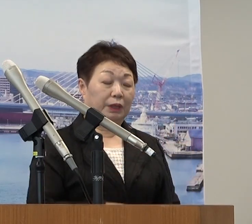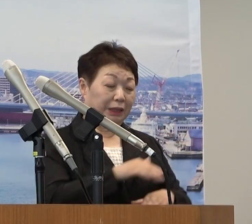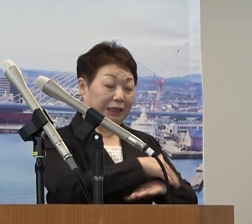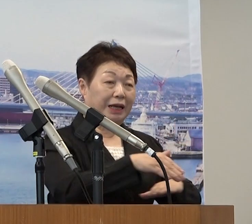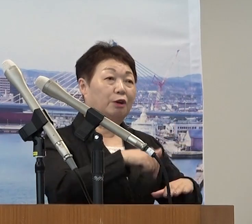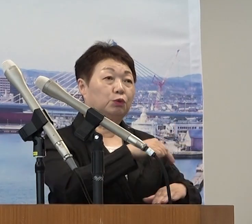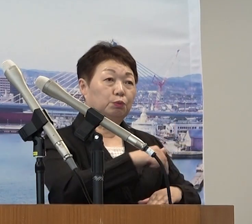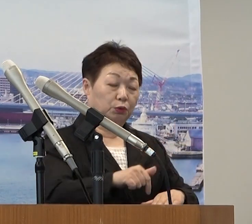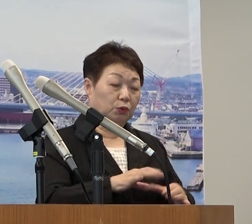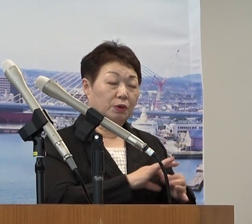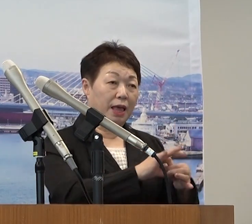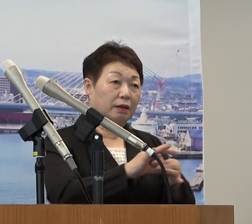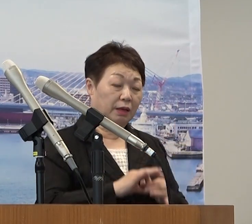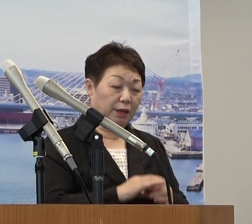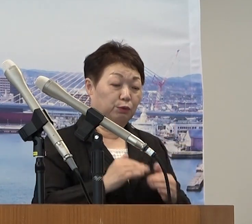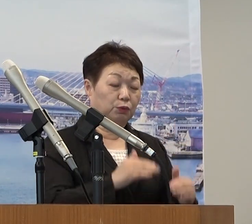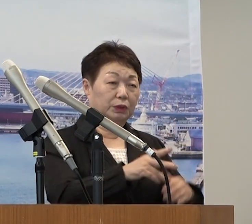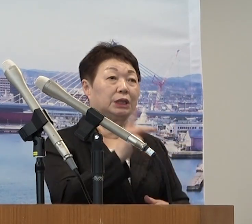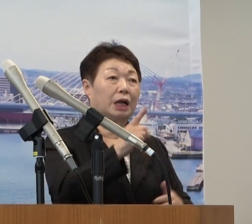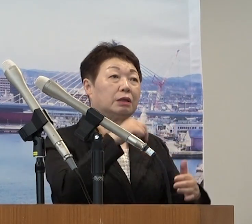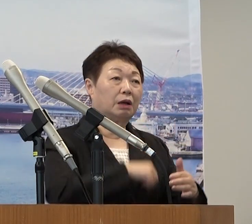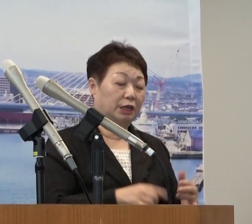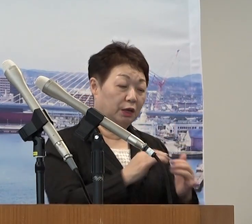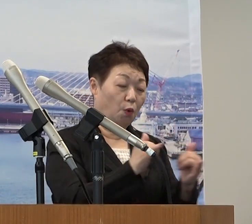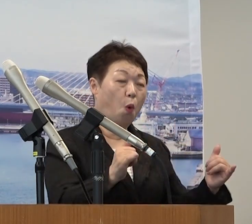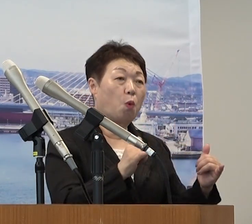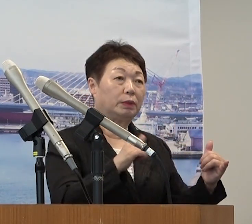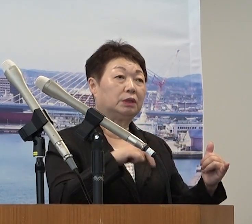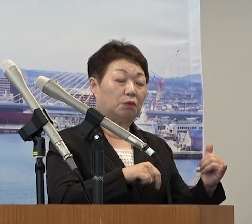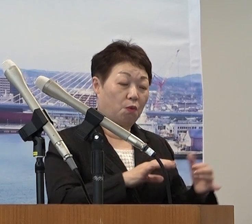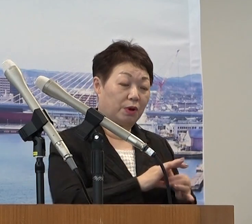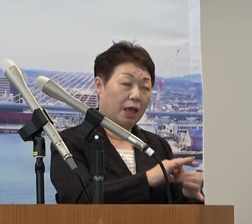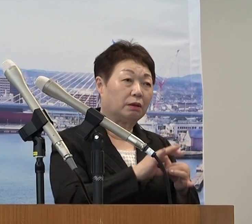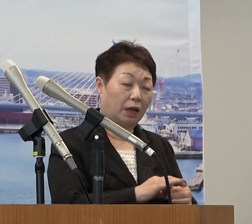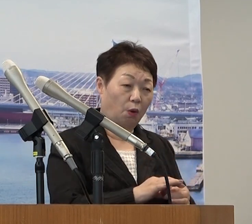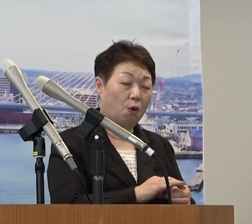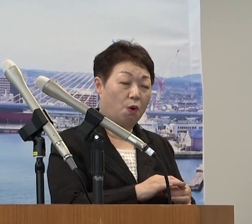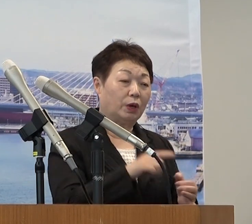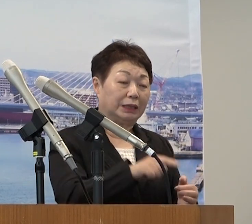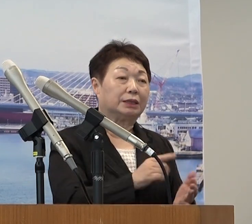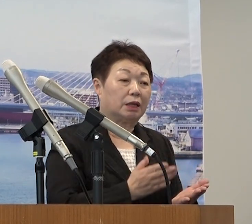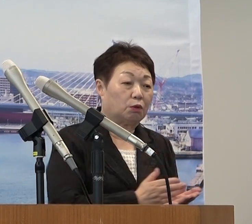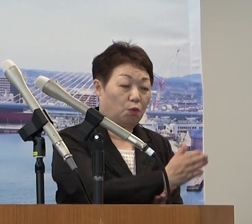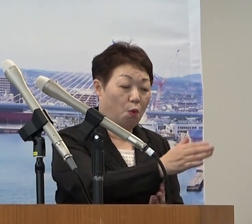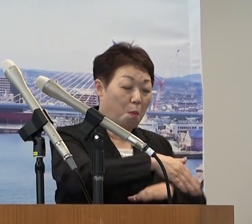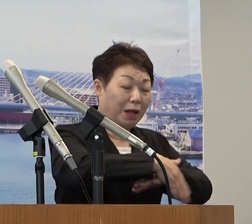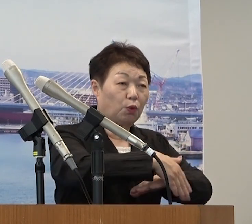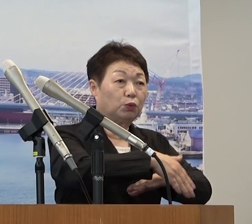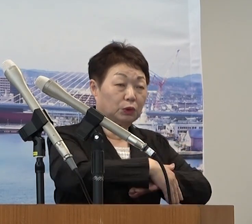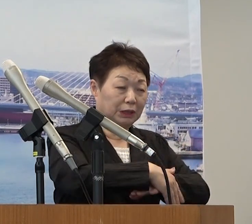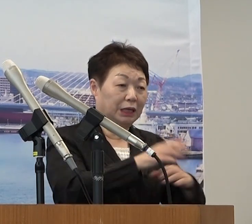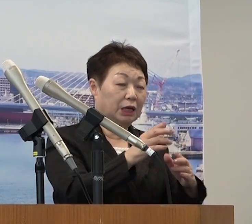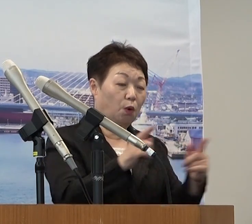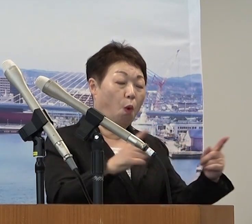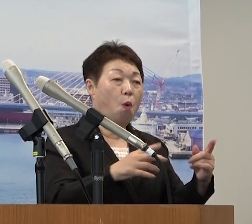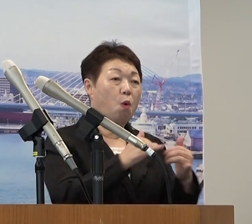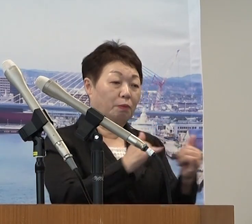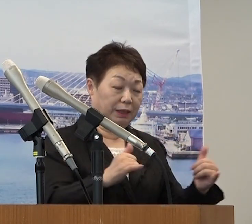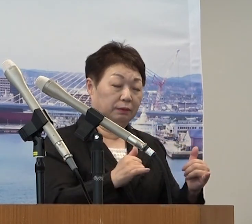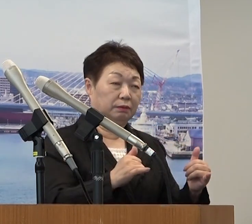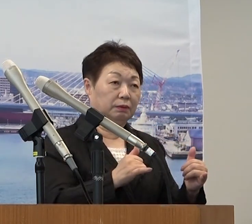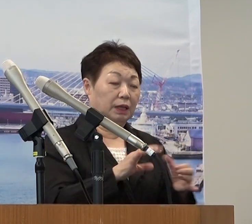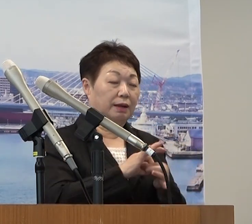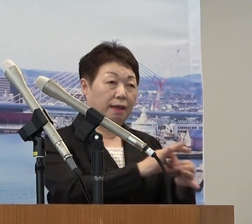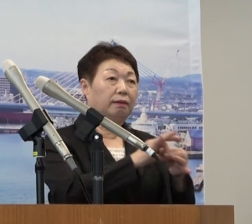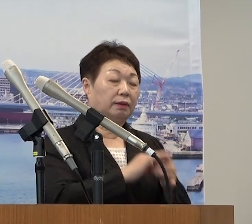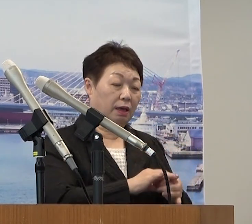部連携推進課内に公民連携に関する一元的な総合窓口公民連携デスクを